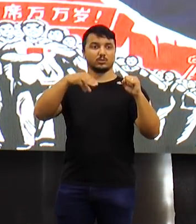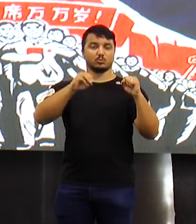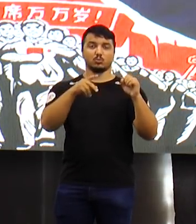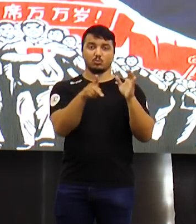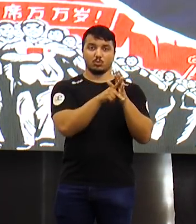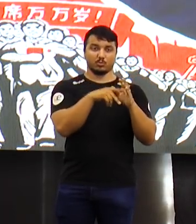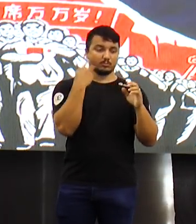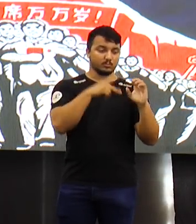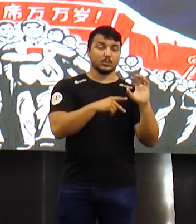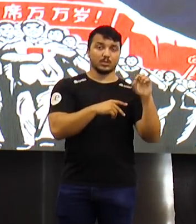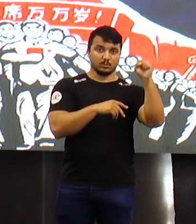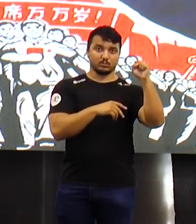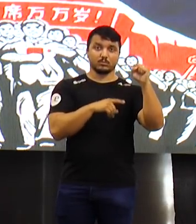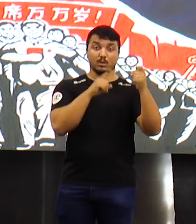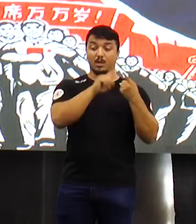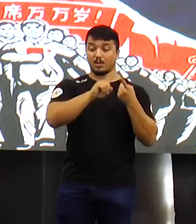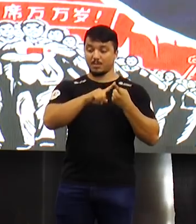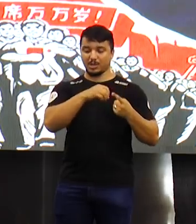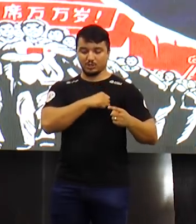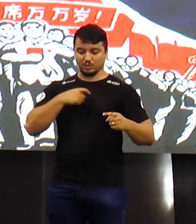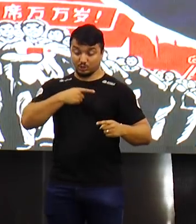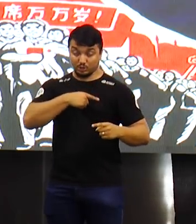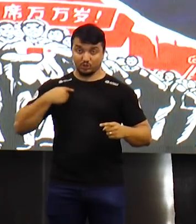A China também era socialista.